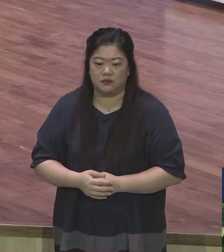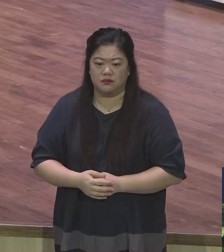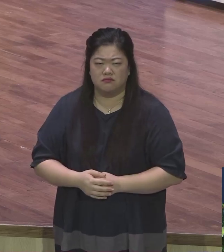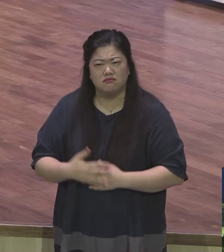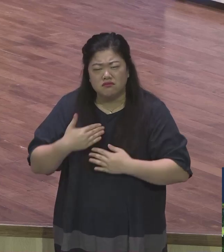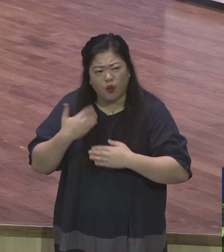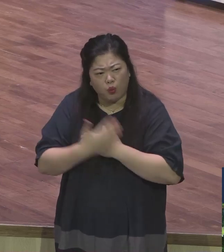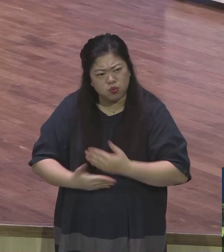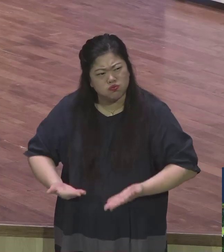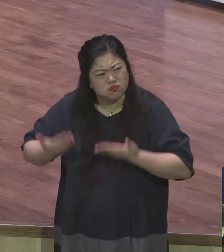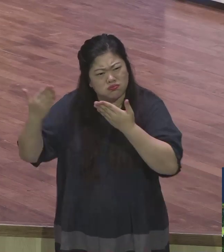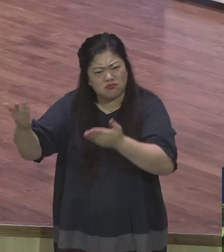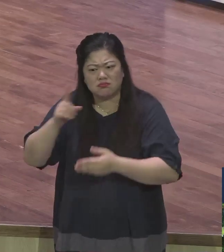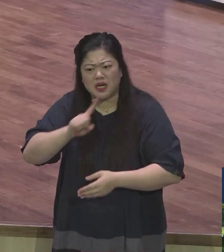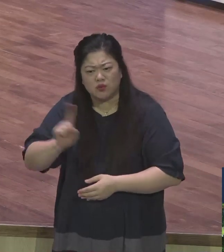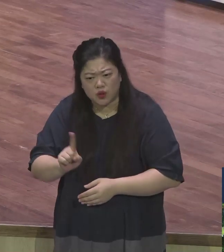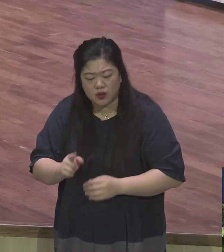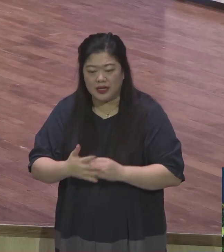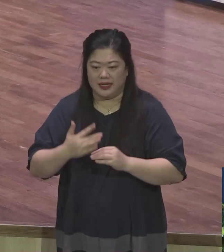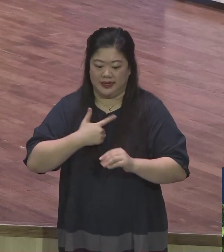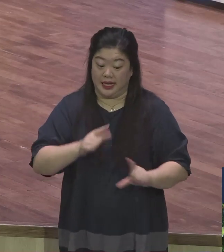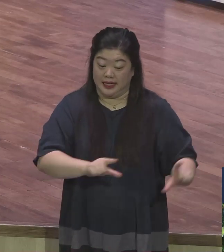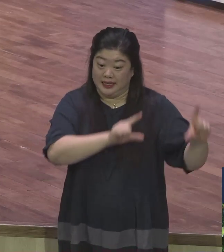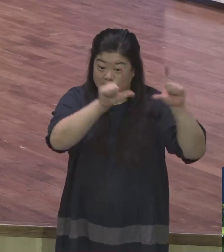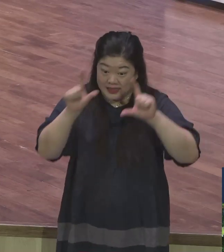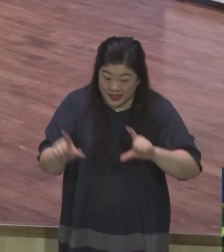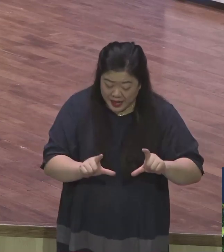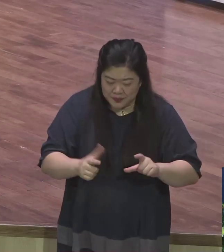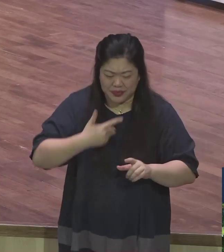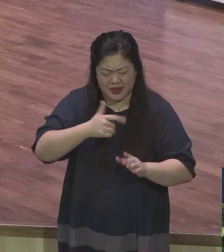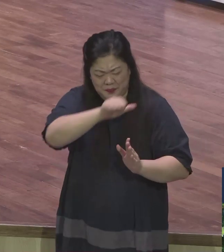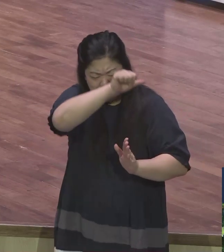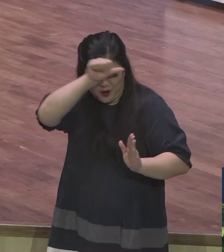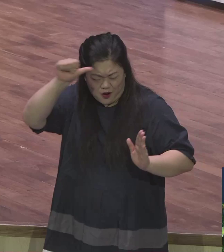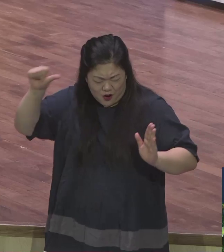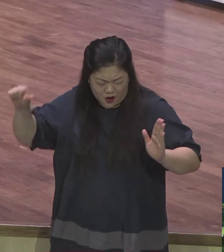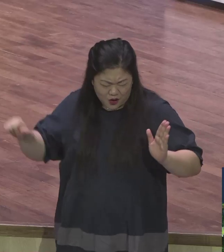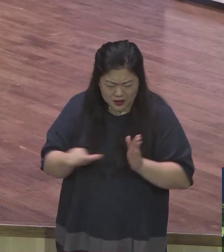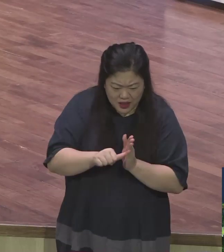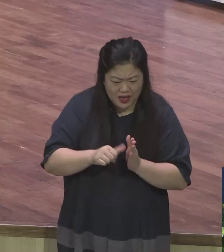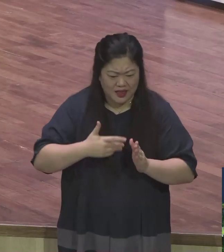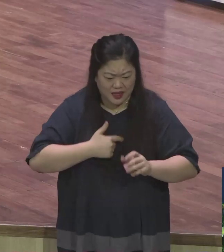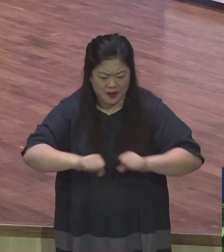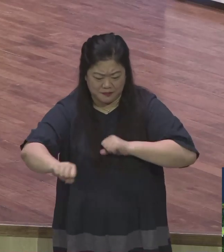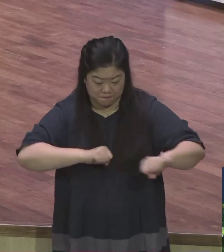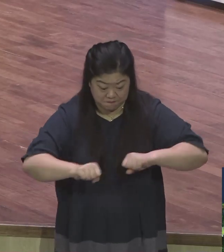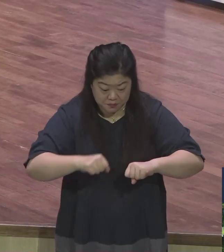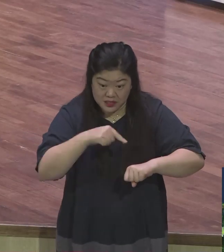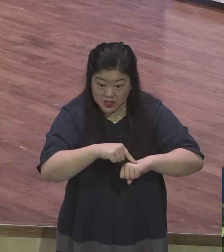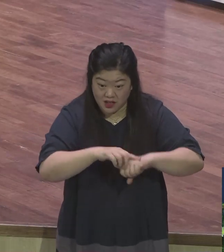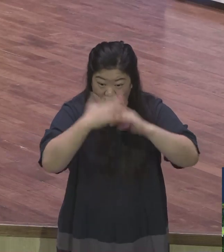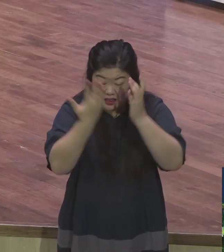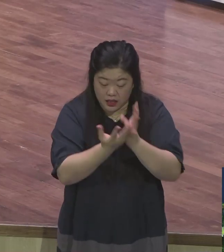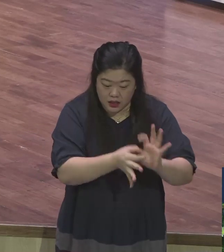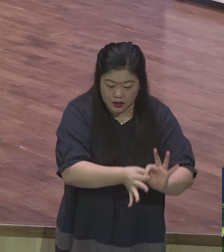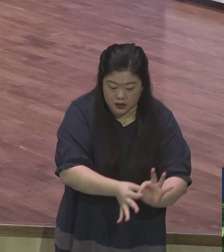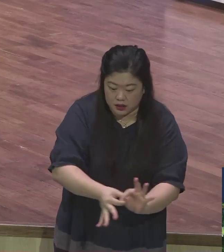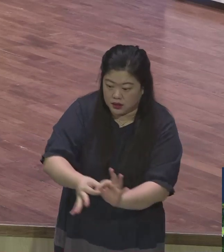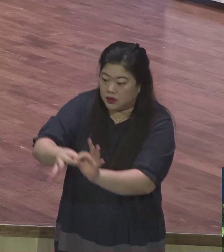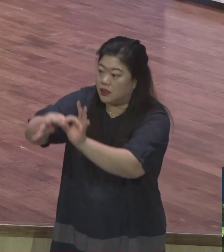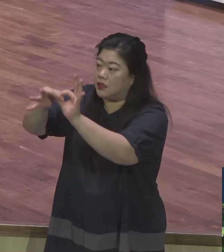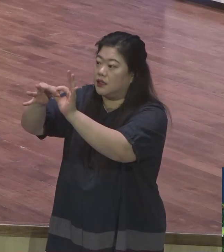우리의 삶 전부를 우리 인생 전부를 뭘 하든지 상관없이 인생 전부를